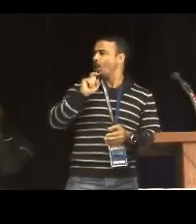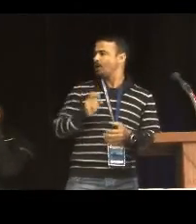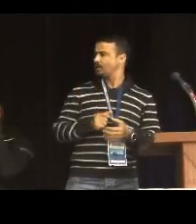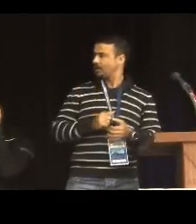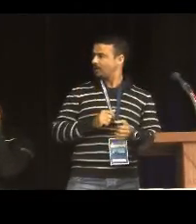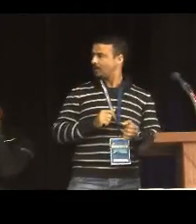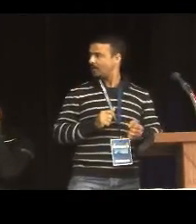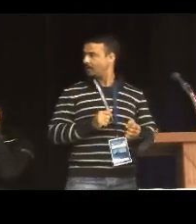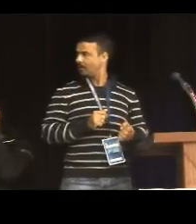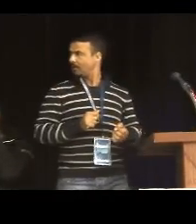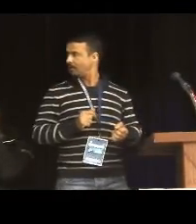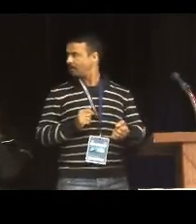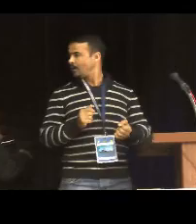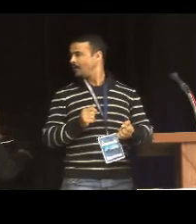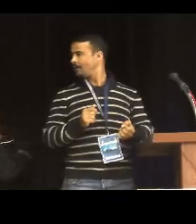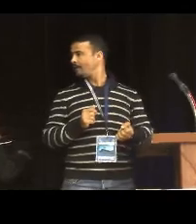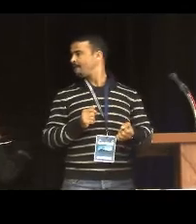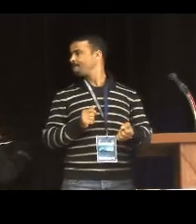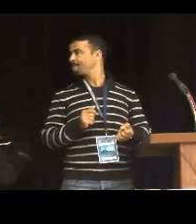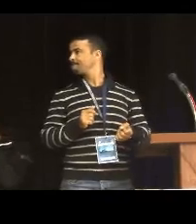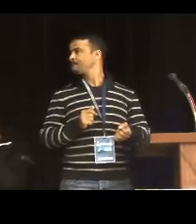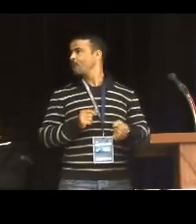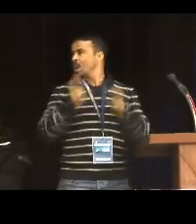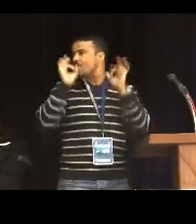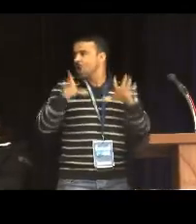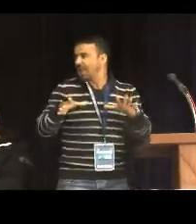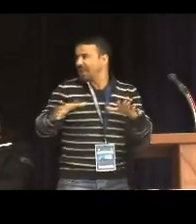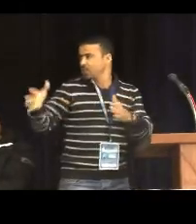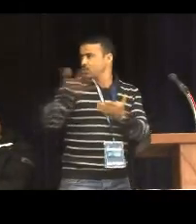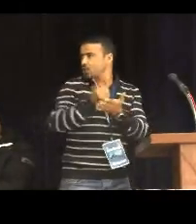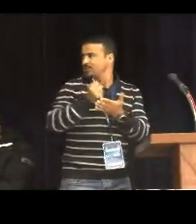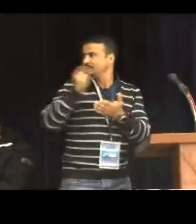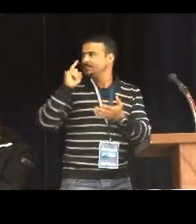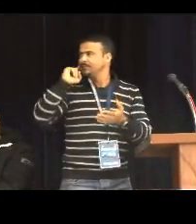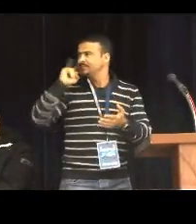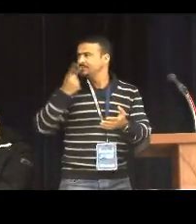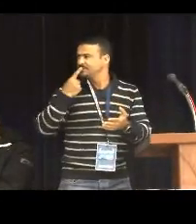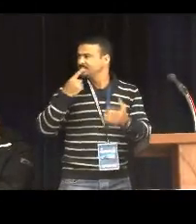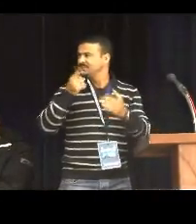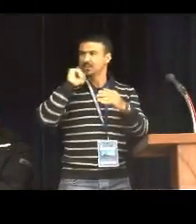أبدا، فهذه الإعاقة ظهرت اليوم فقط.